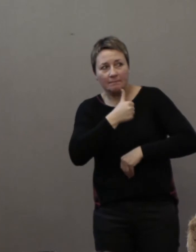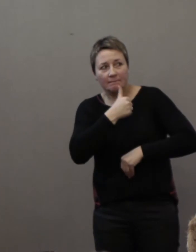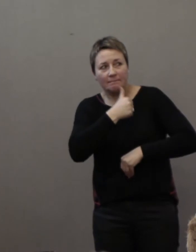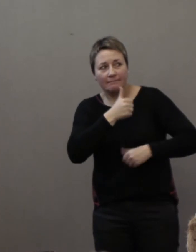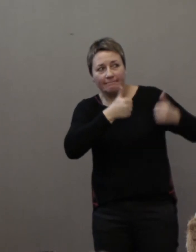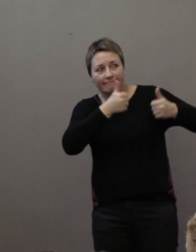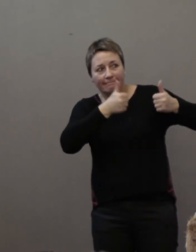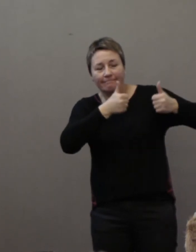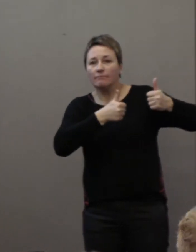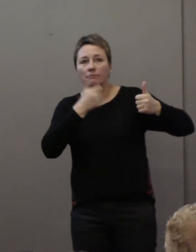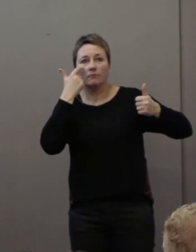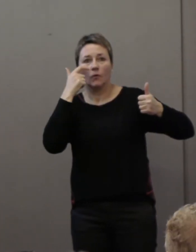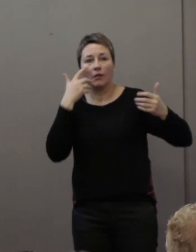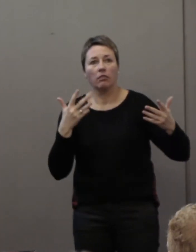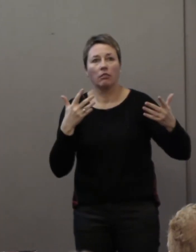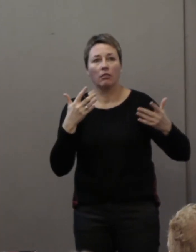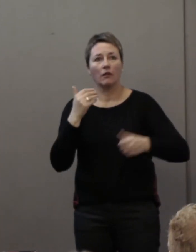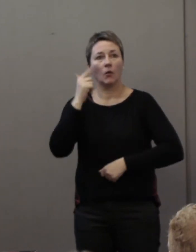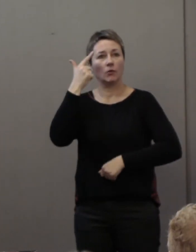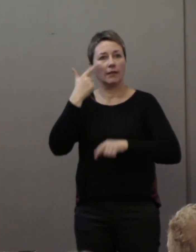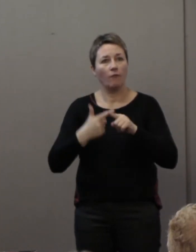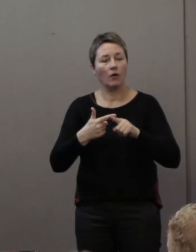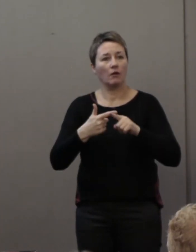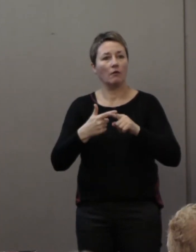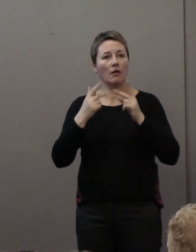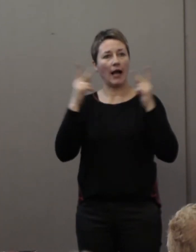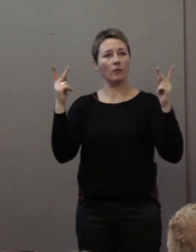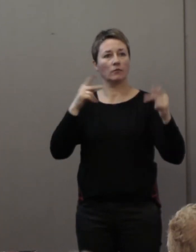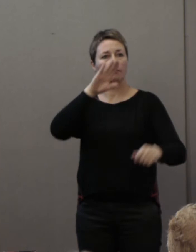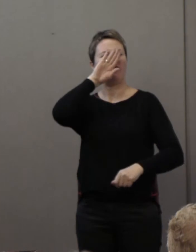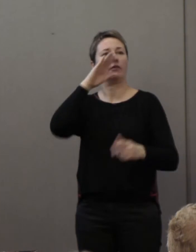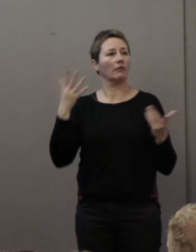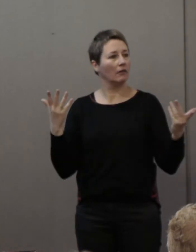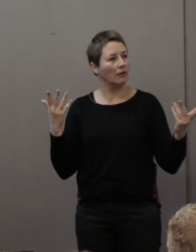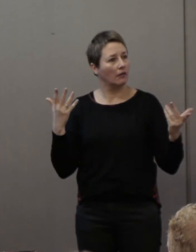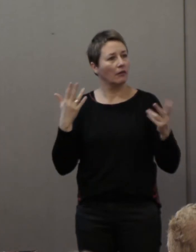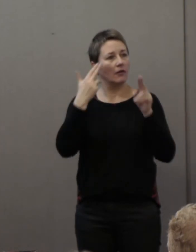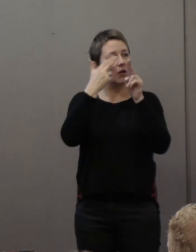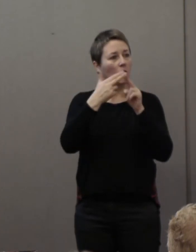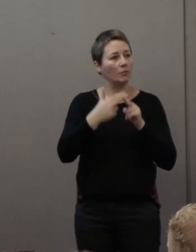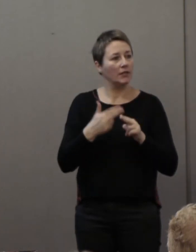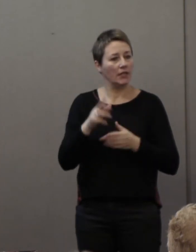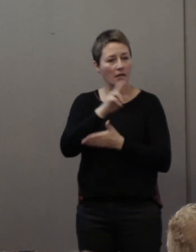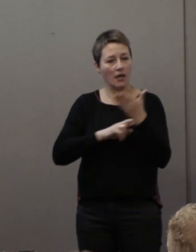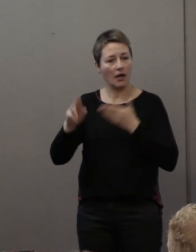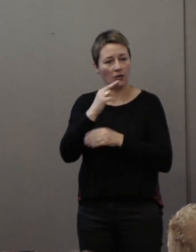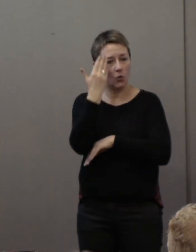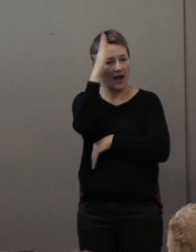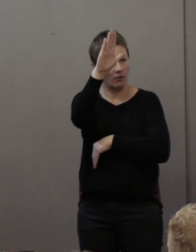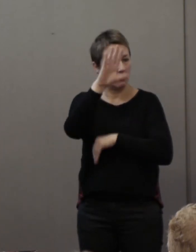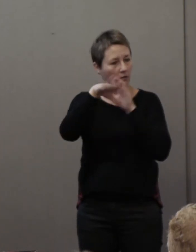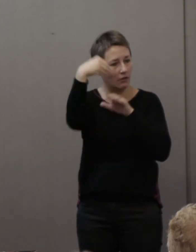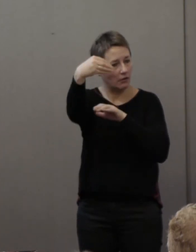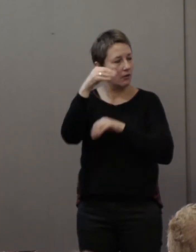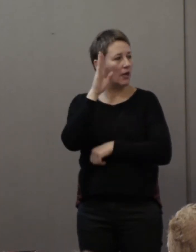Et finalement, deuxième fois, on me fait annoncer des nominés qui ne sont pas de notre région. Et